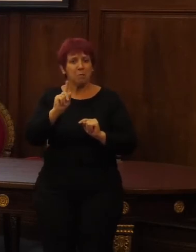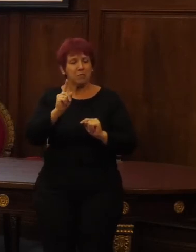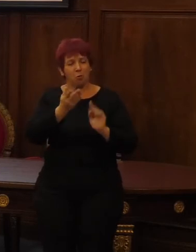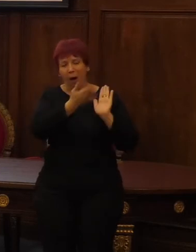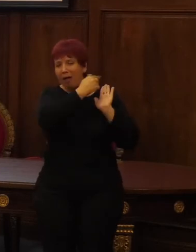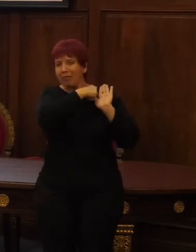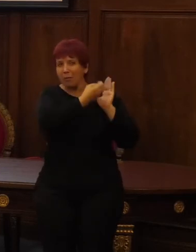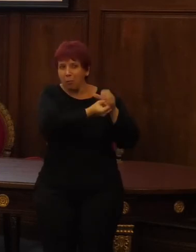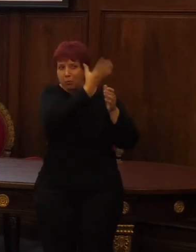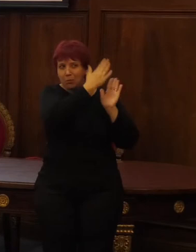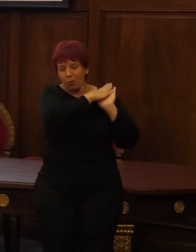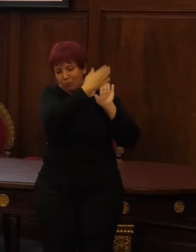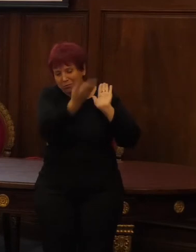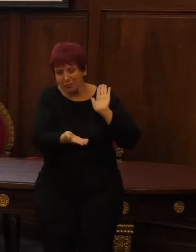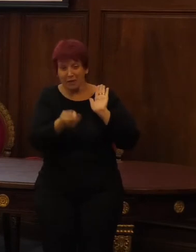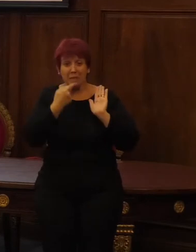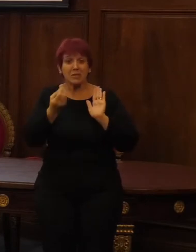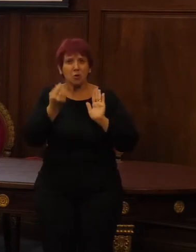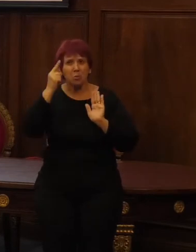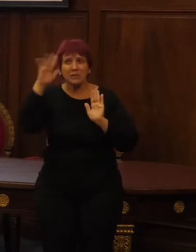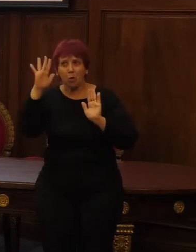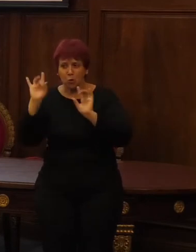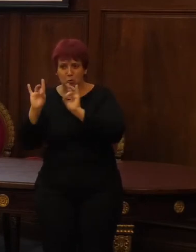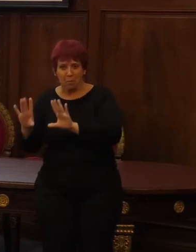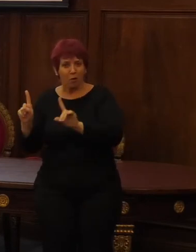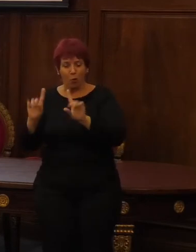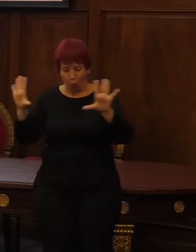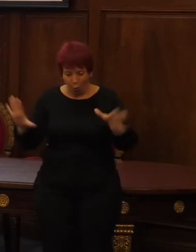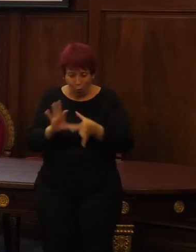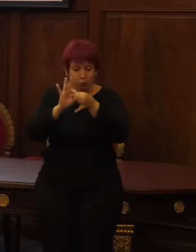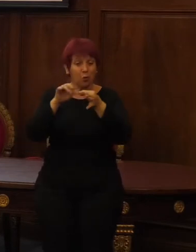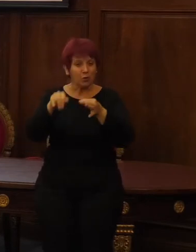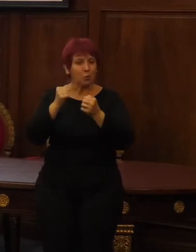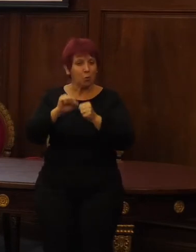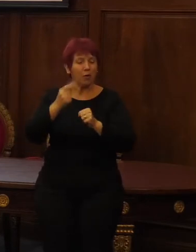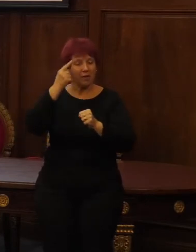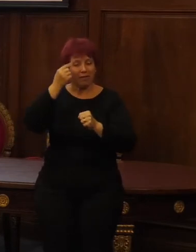origen de nuestra facultad o de la psicología, sino con